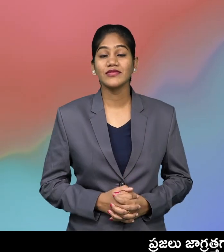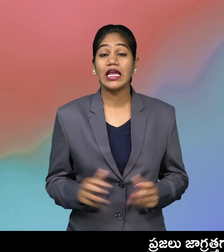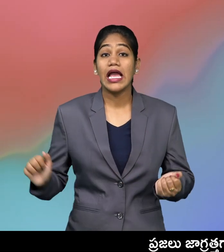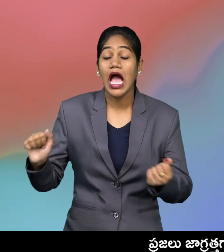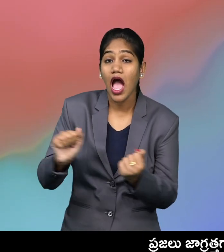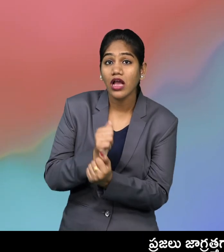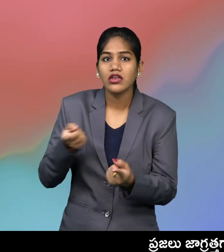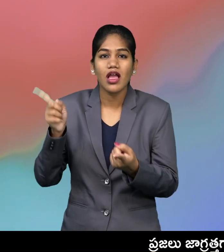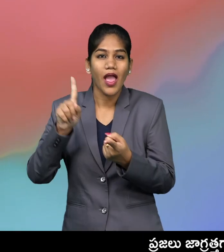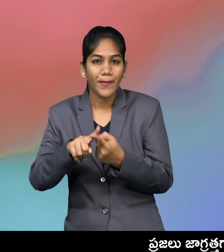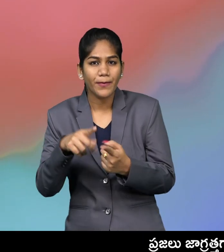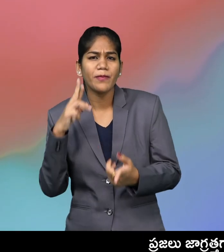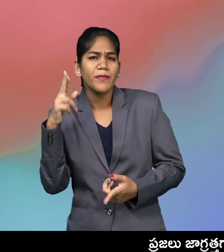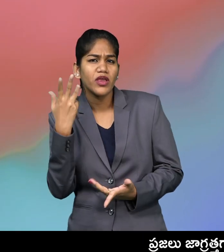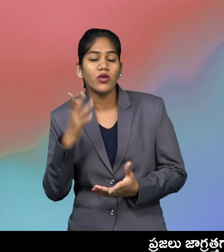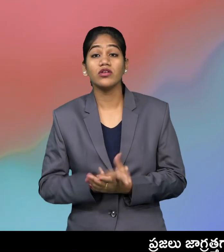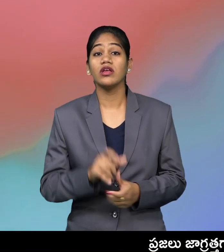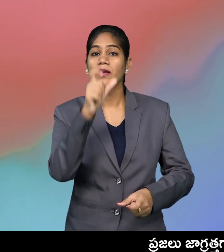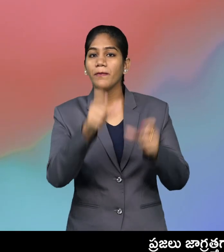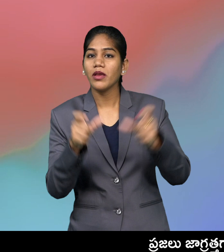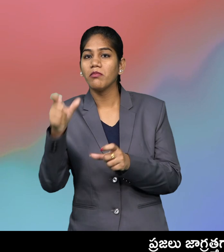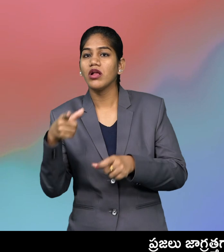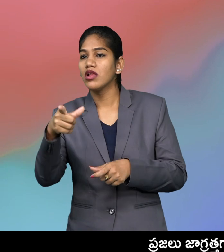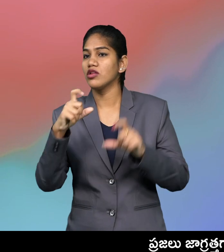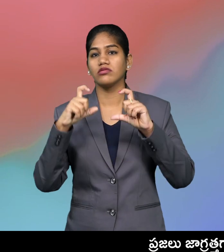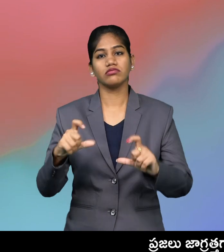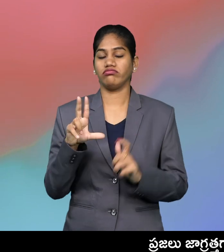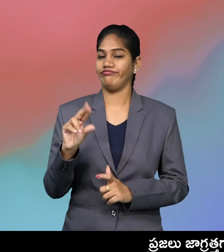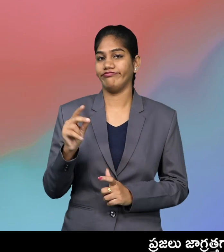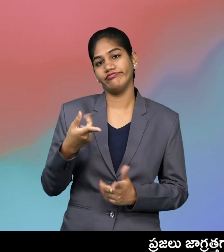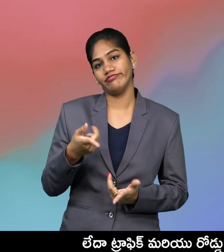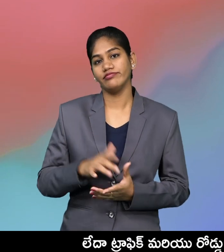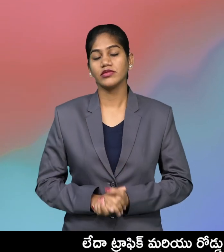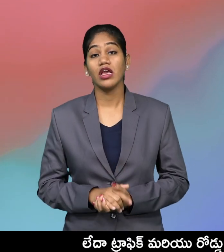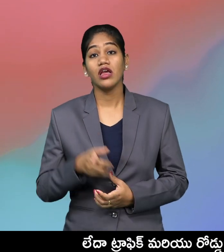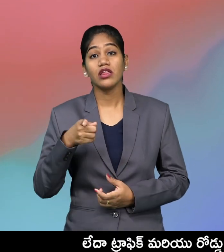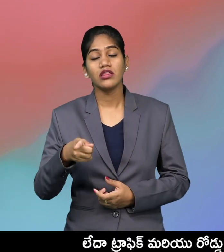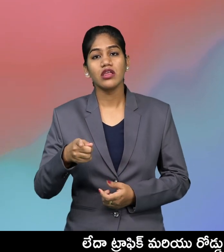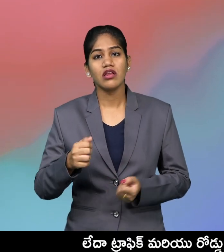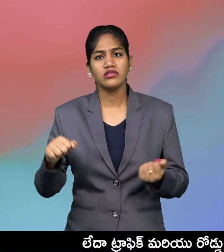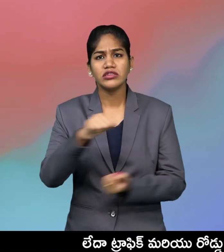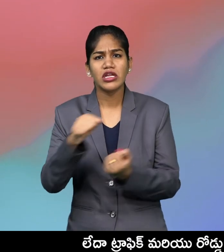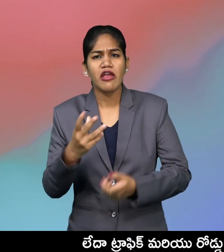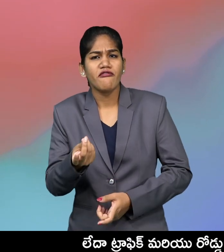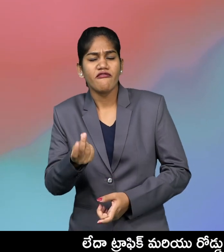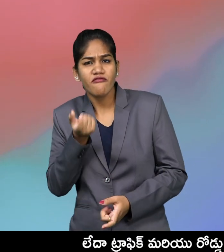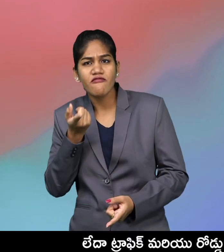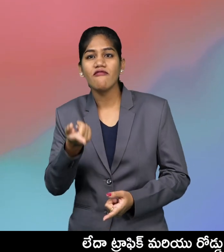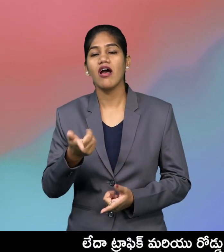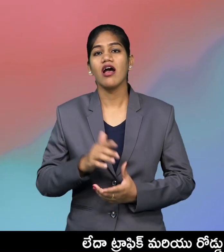ప్రజలు జాగ్రత్తగా ఉండకపోవడం, అతి వేగంగా నడపడం లేదా ట్రాఫిక్ మరియు రోడ్డు నియమాలను